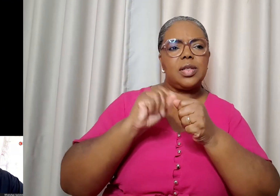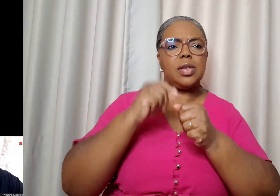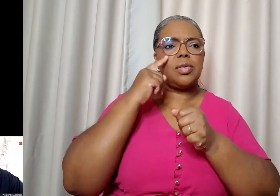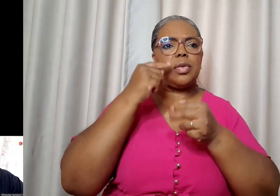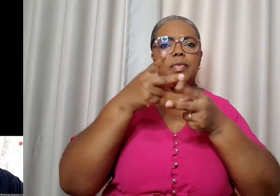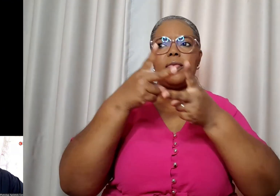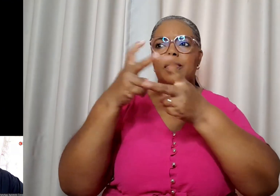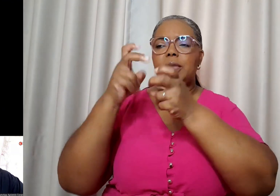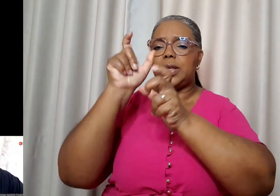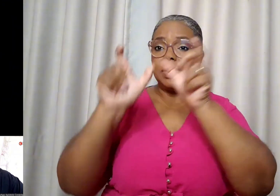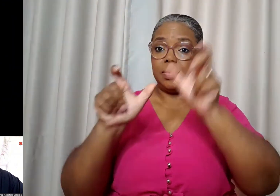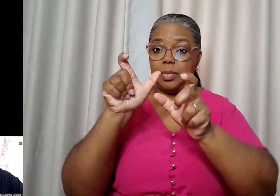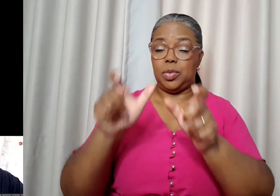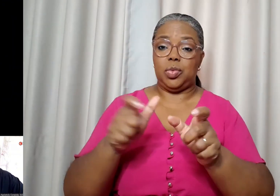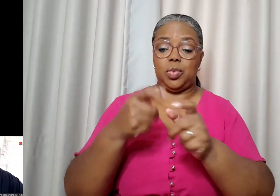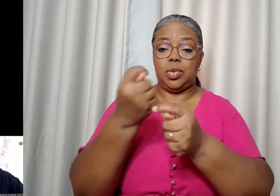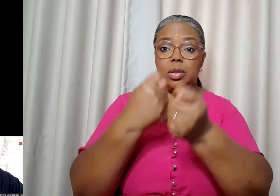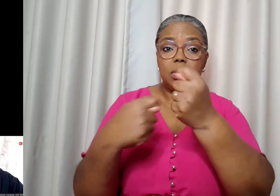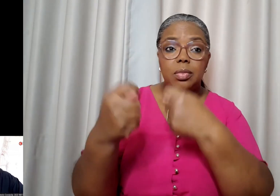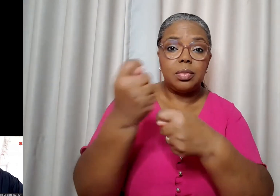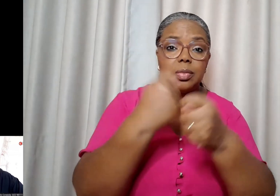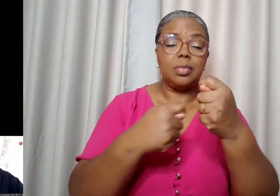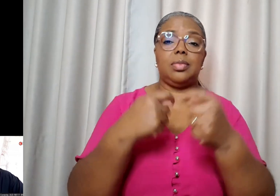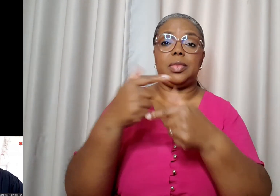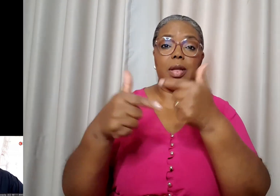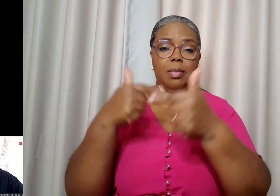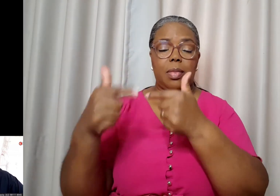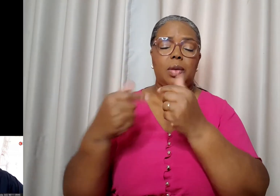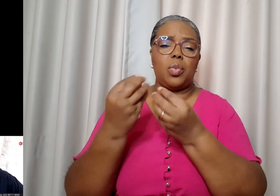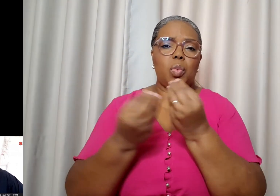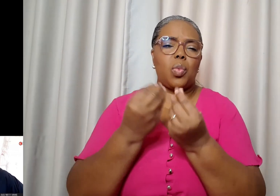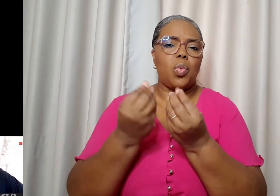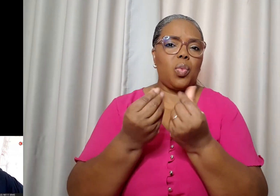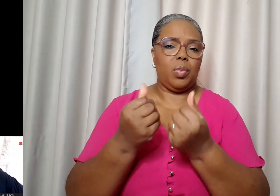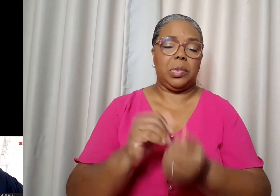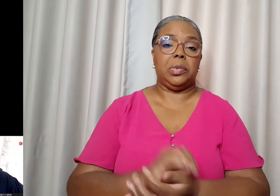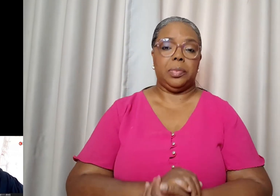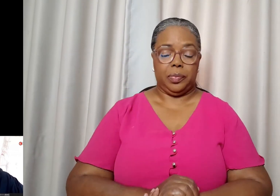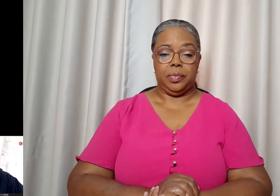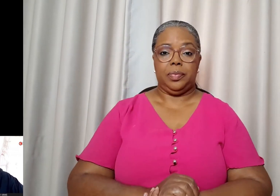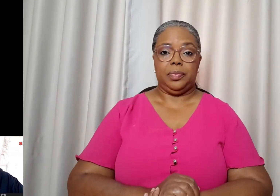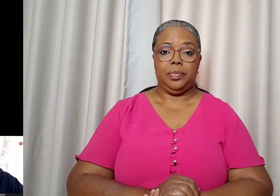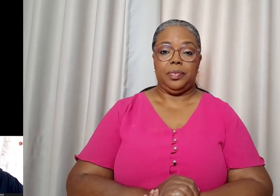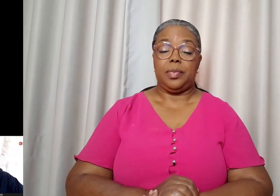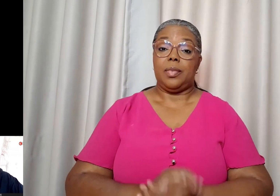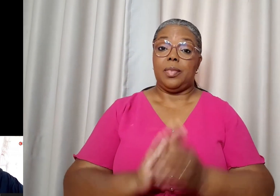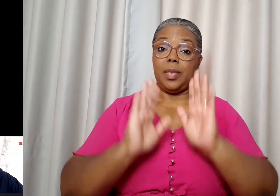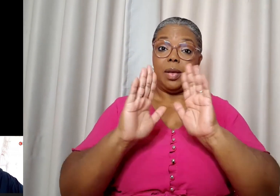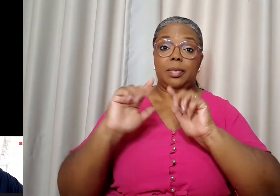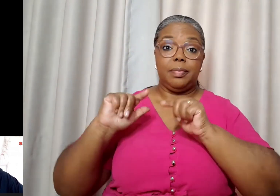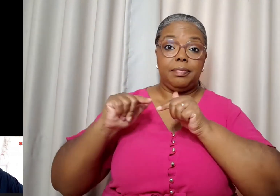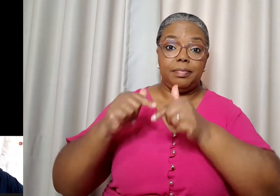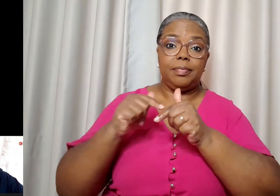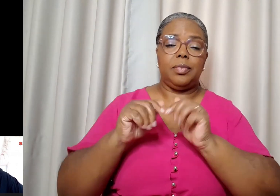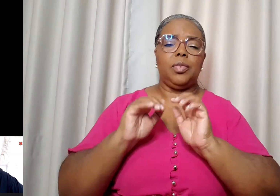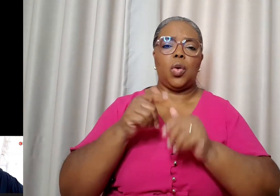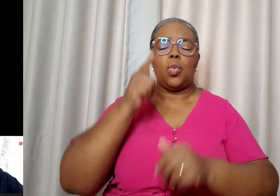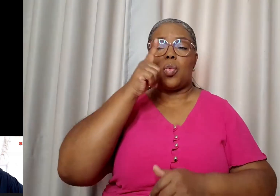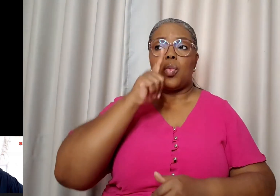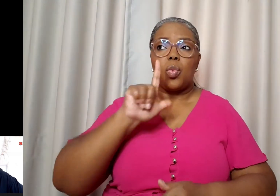do mercado de negócios? Então, tradicionalmente, nós conseguimos